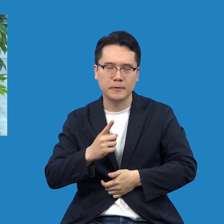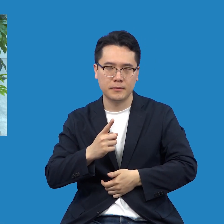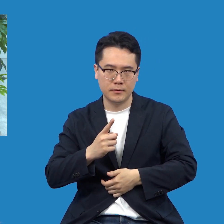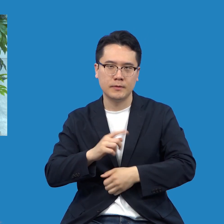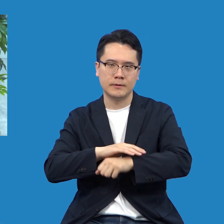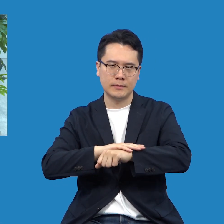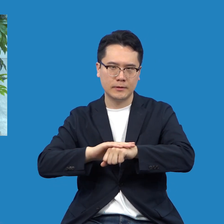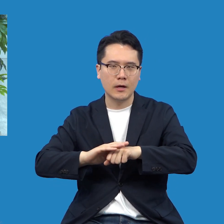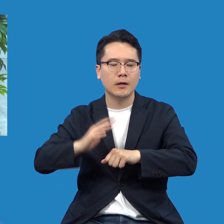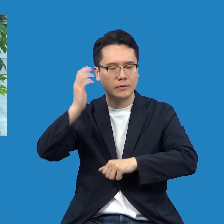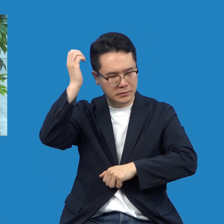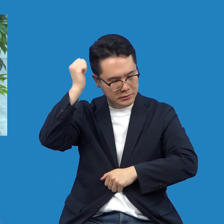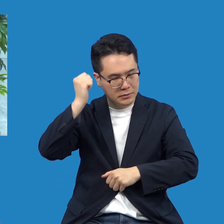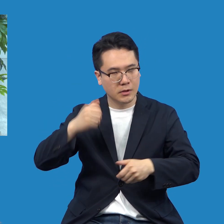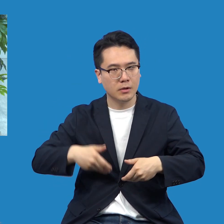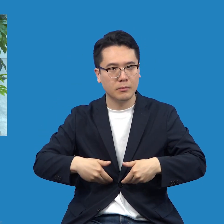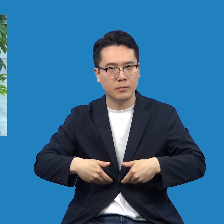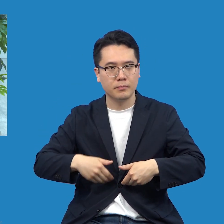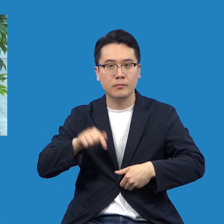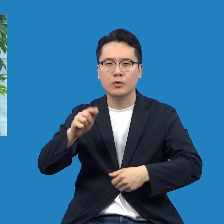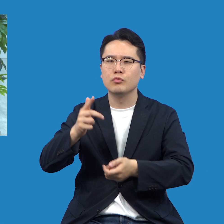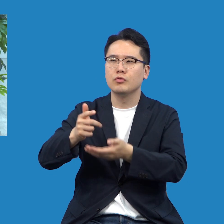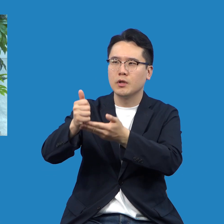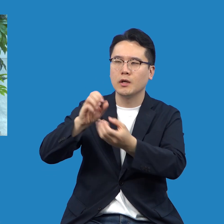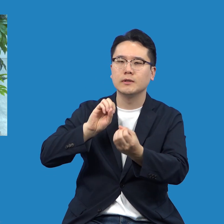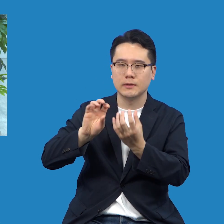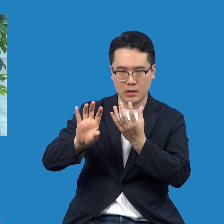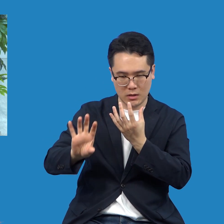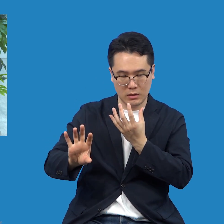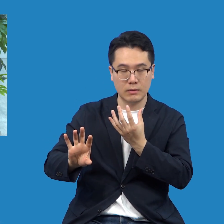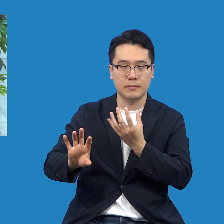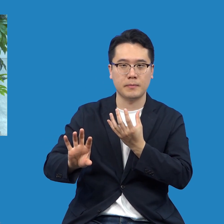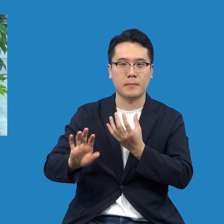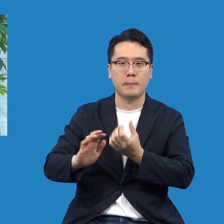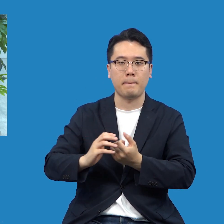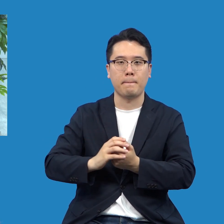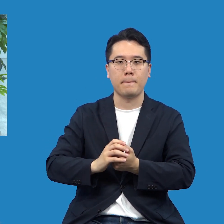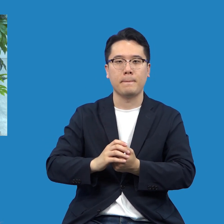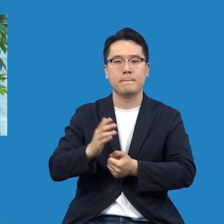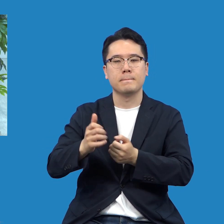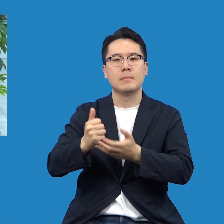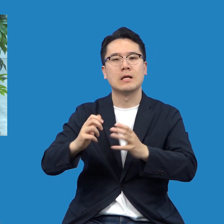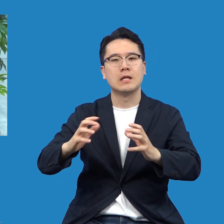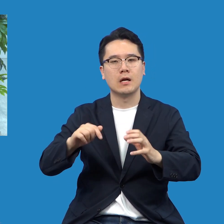오늘 주님 앞에 응답하는 그 사람, 하나님의